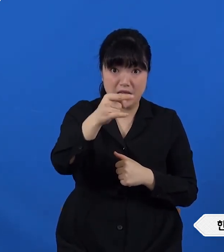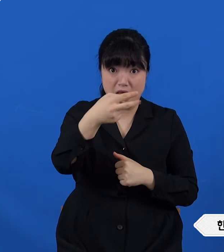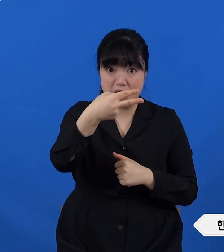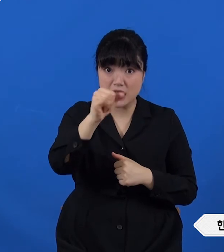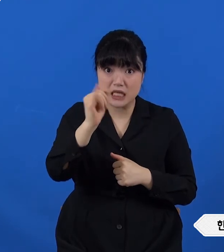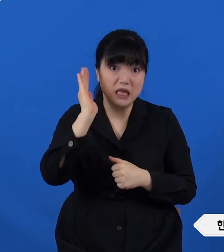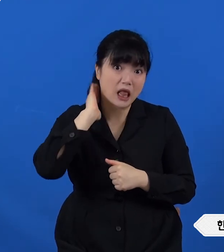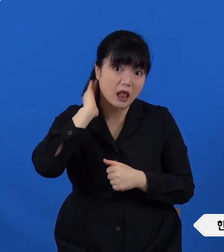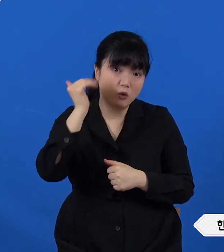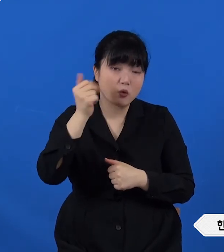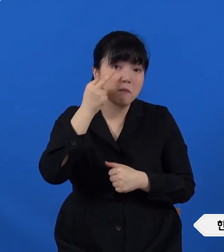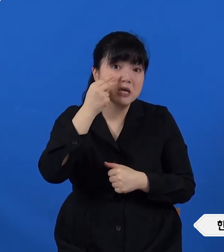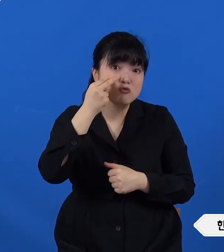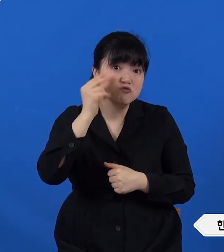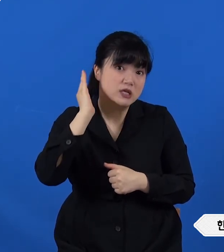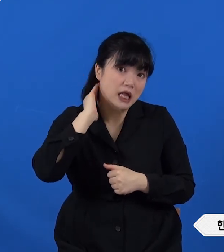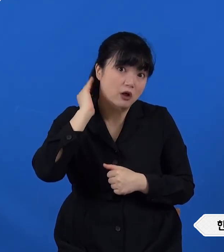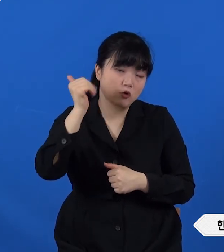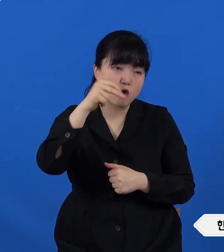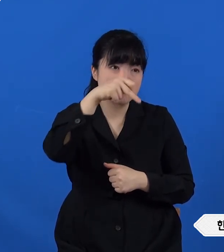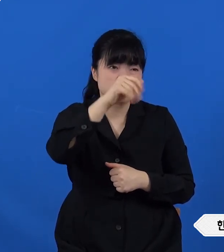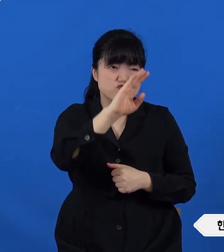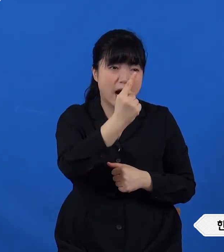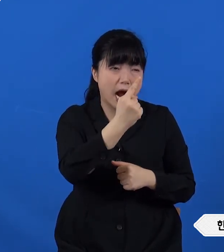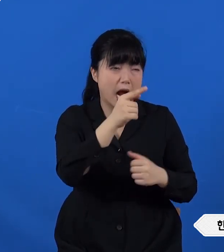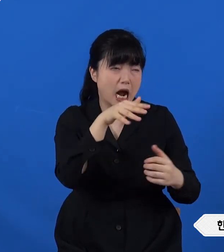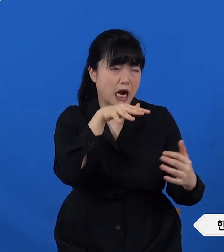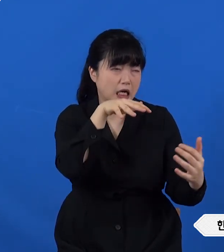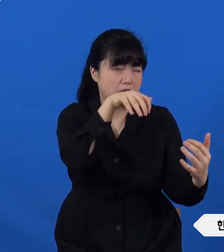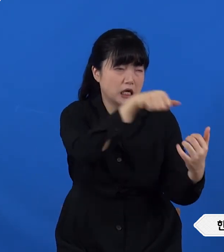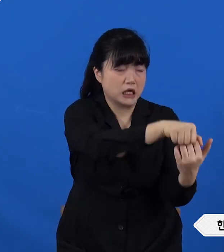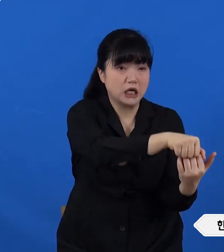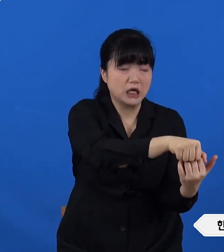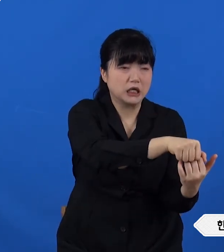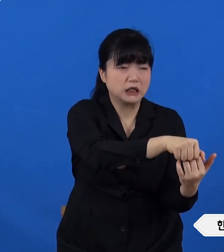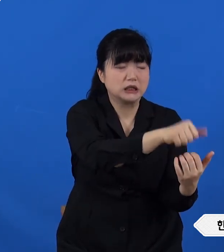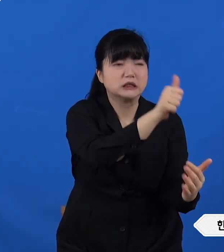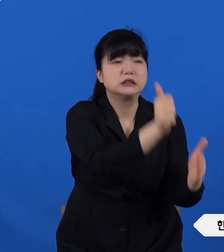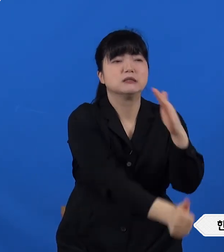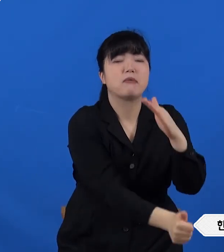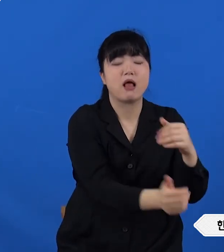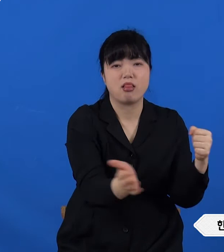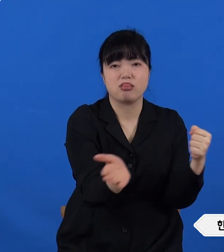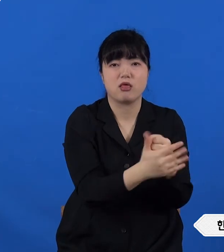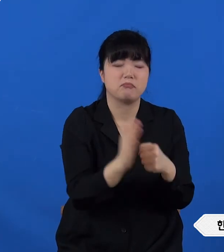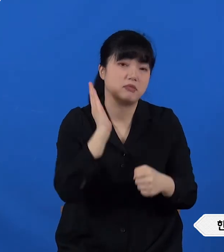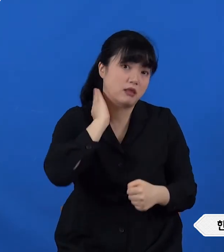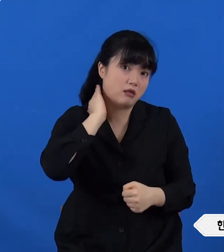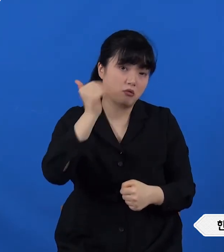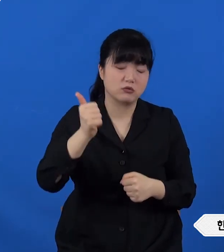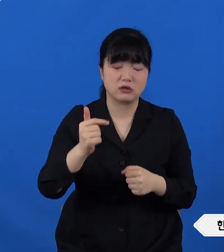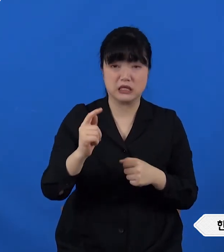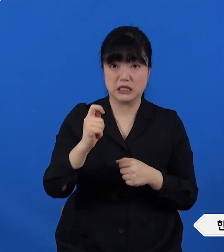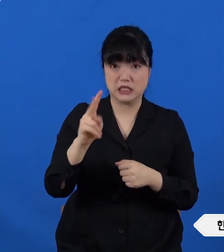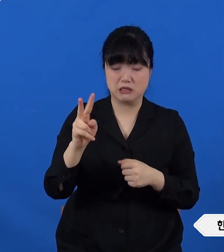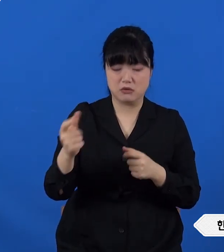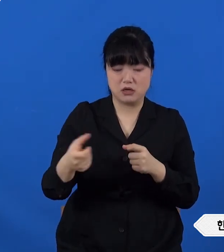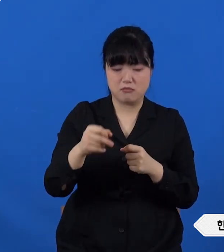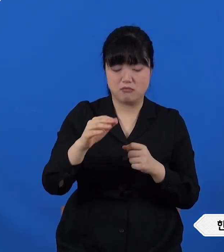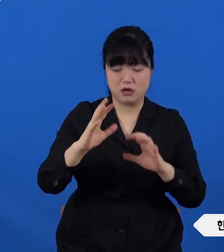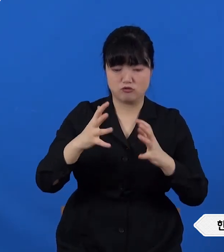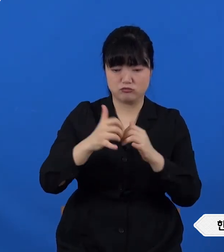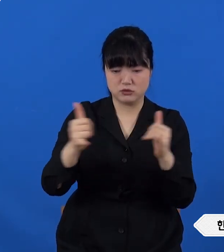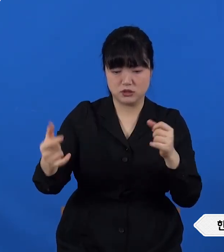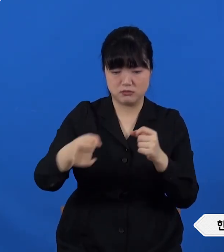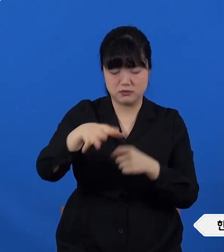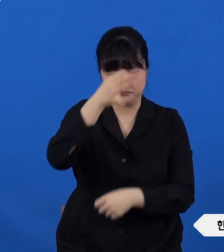대조적입니다. 미국이 쿠바 침공에 실패하고 나서 케네디가 TV 앞에 나와서 국민들 앞에서